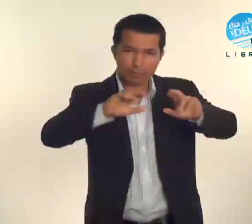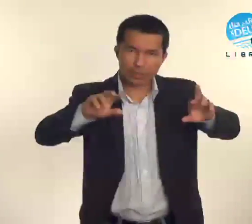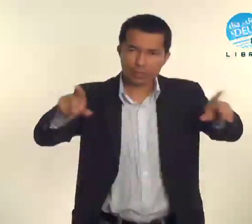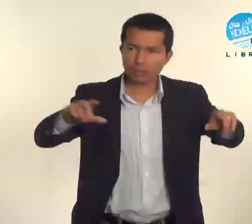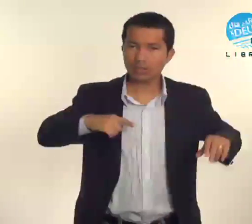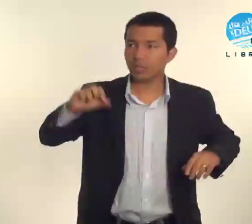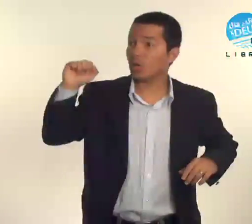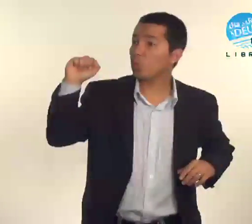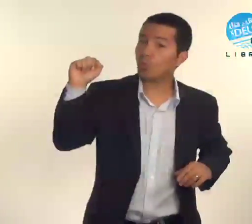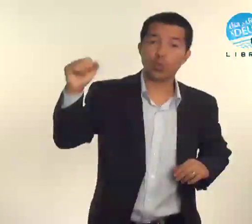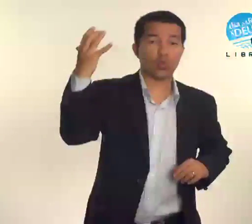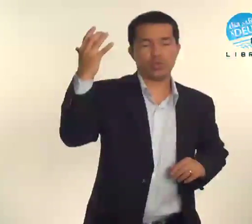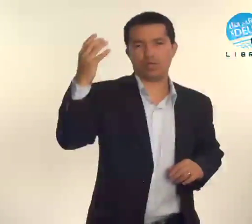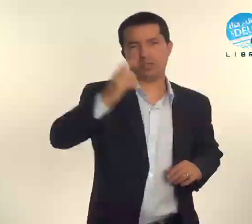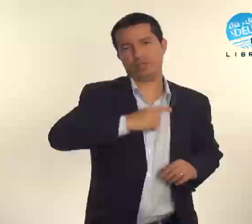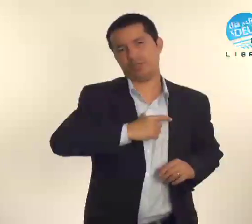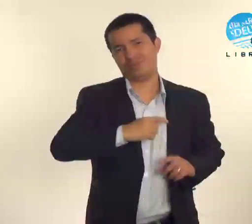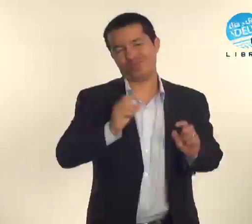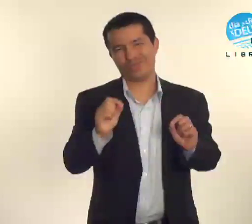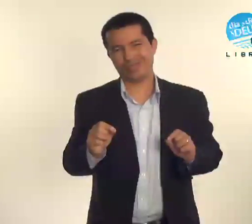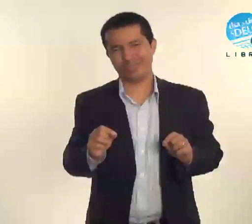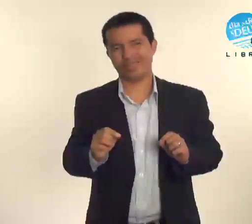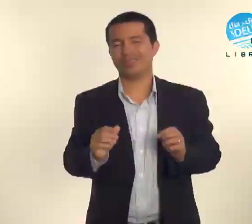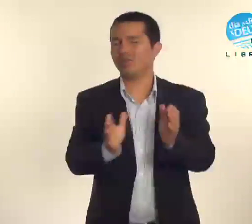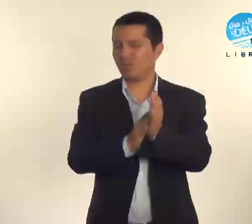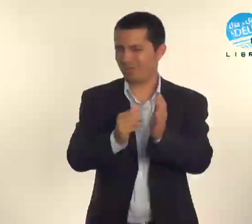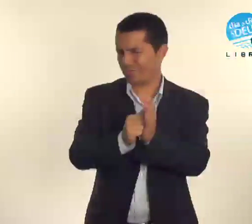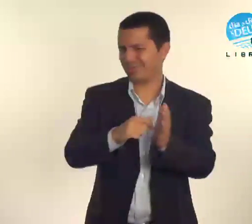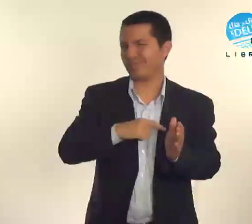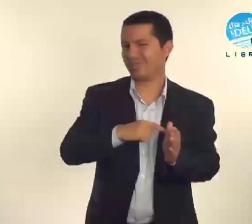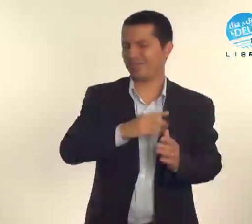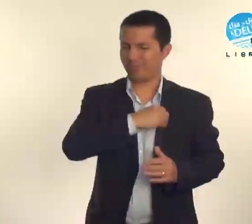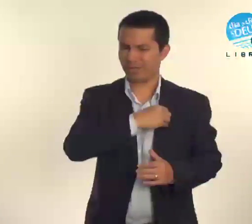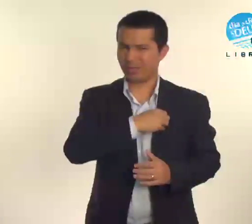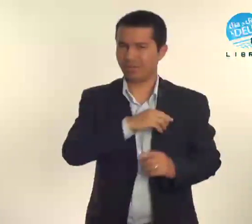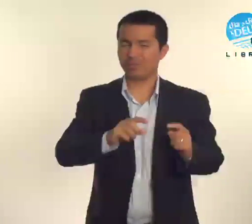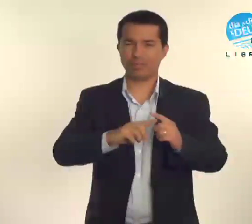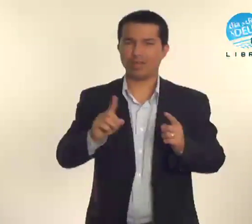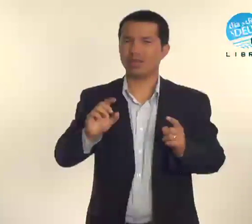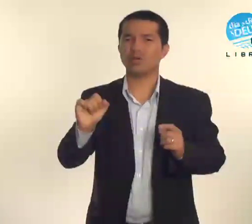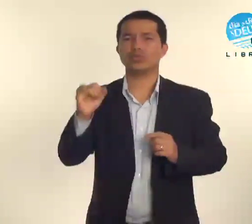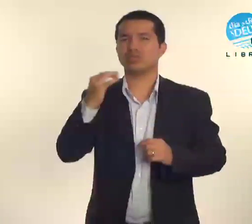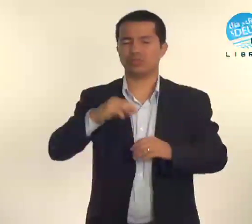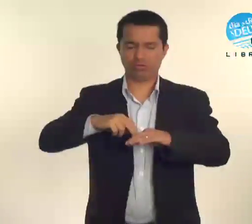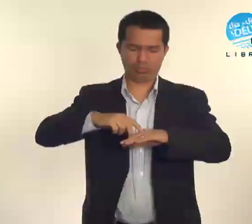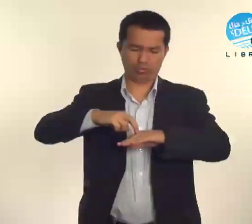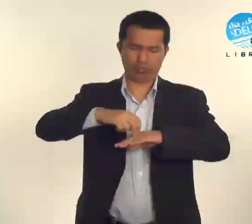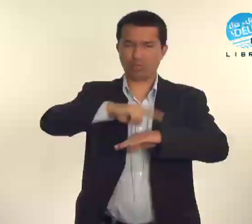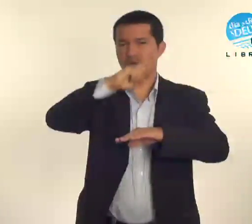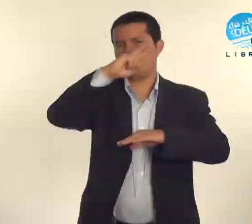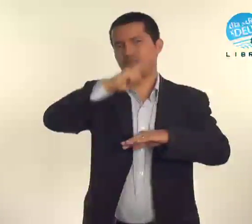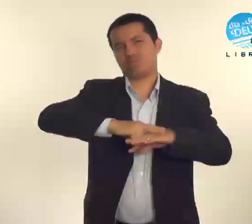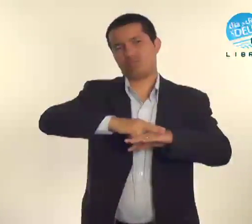vida, ainda que tenha consequências sobre nós. Você